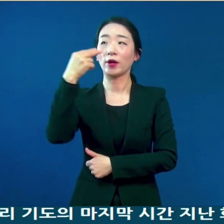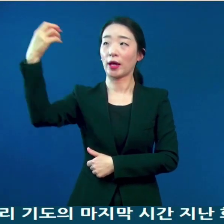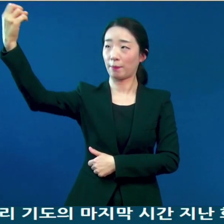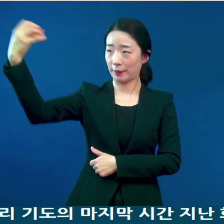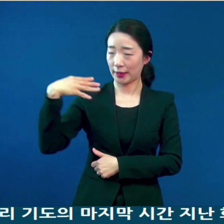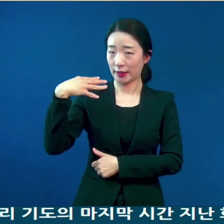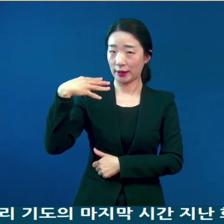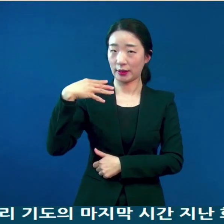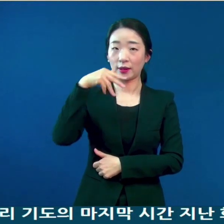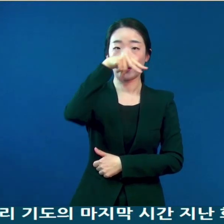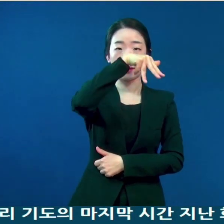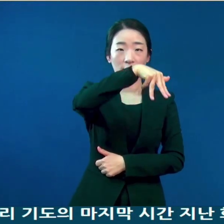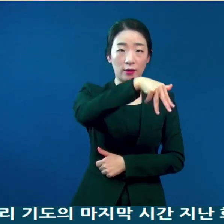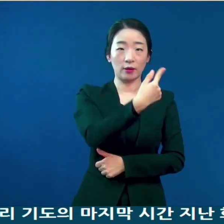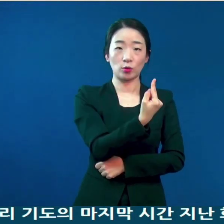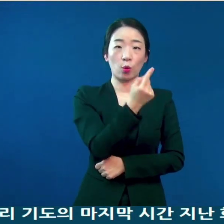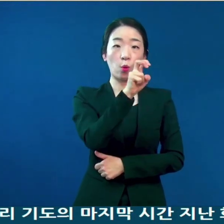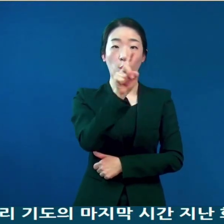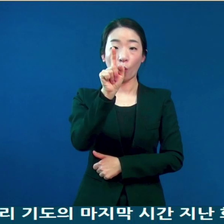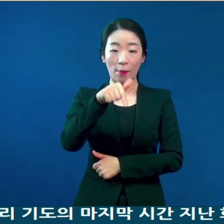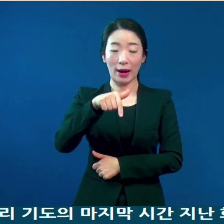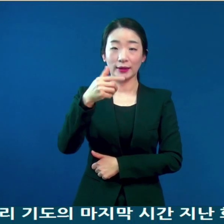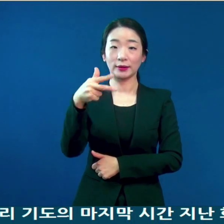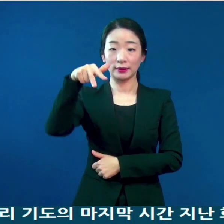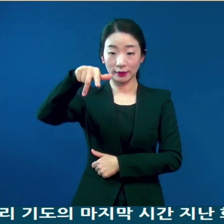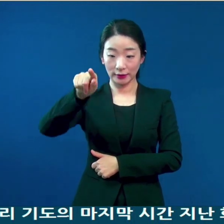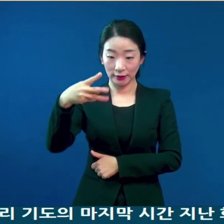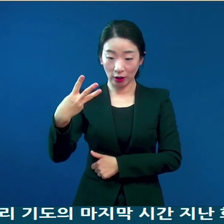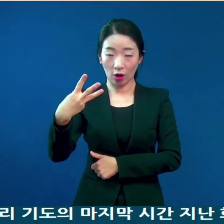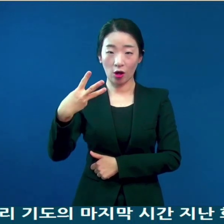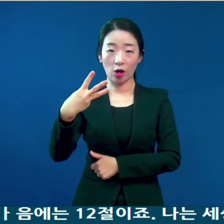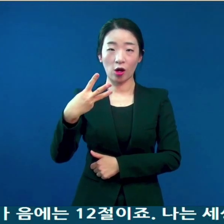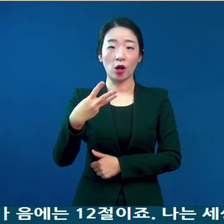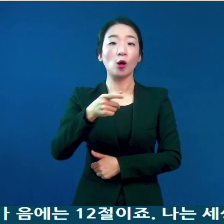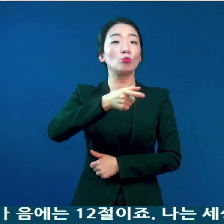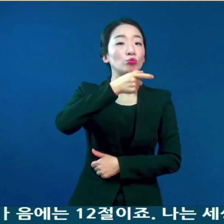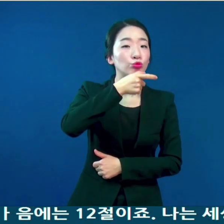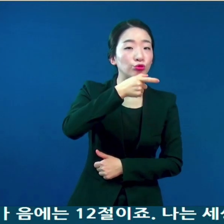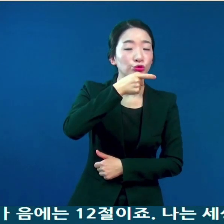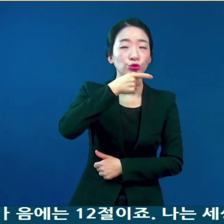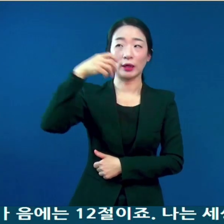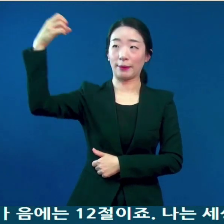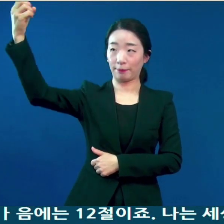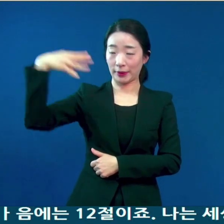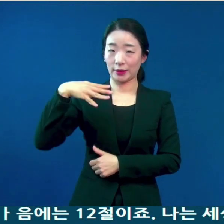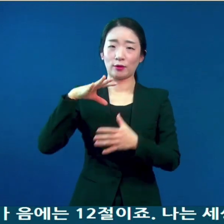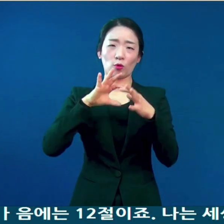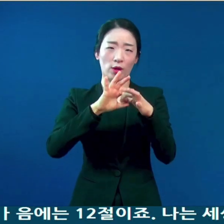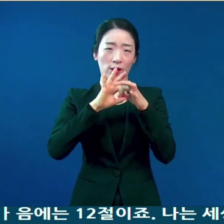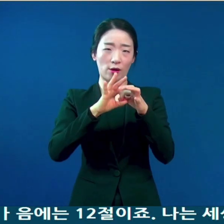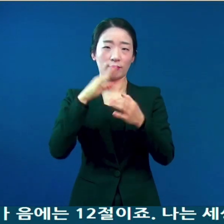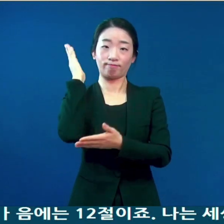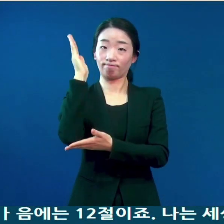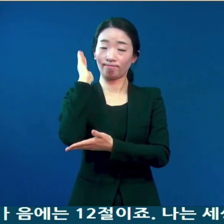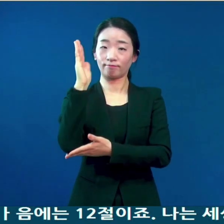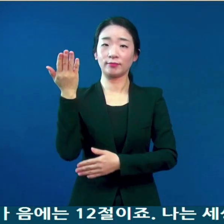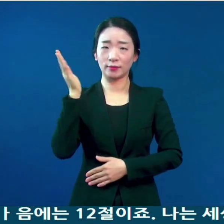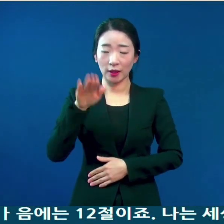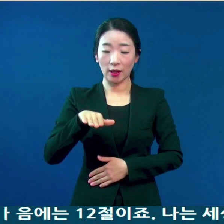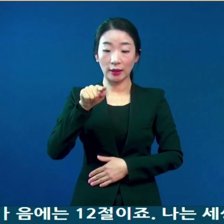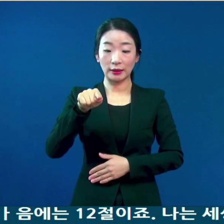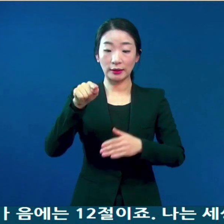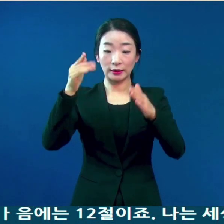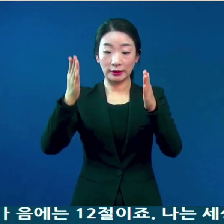초막절은 물과 빛을 기념하는 절기였는데 그 사이에 용서에 관한 교훈이 끼워져